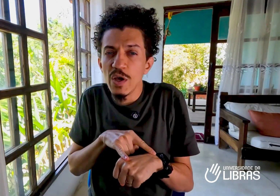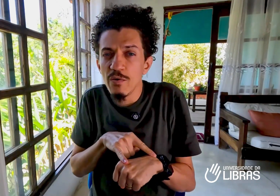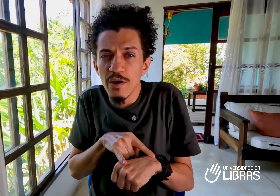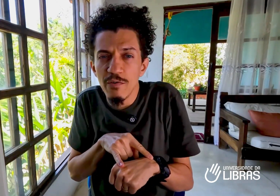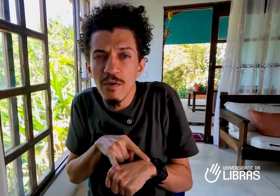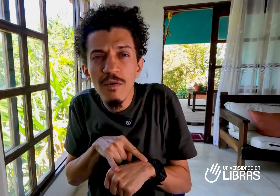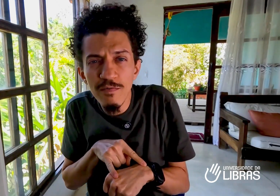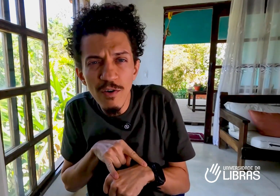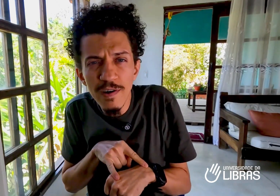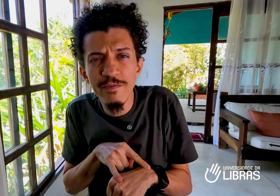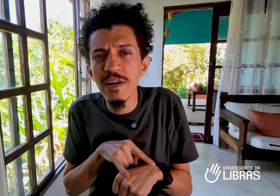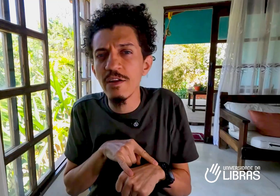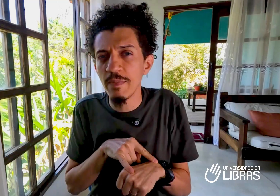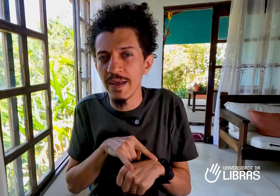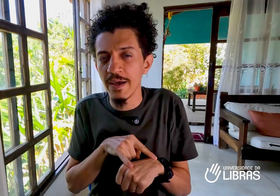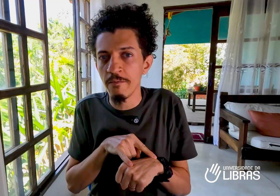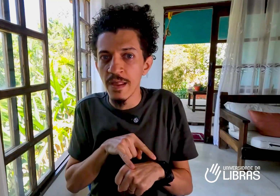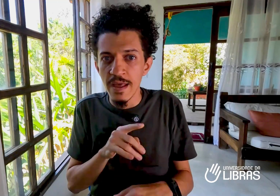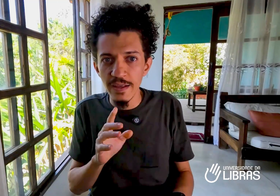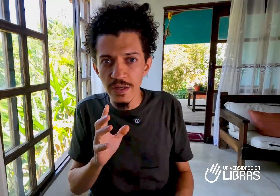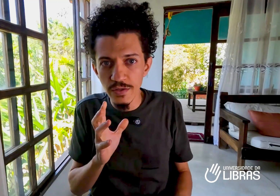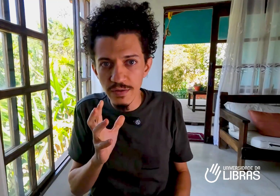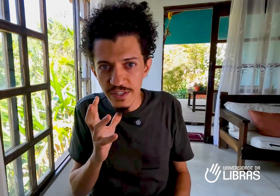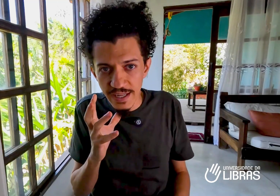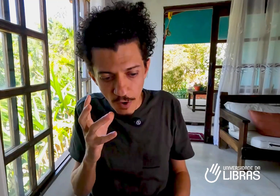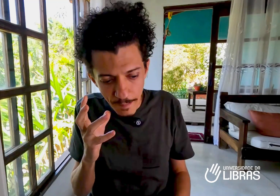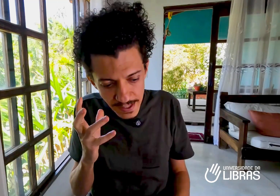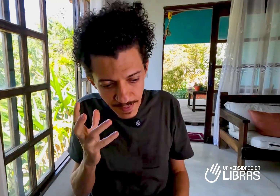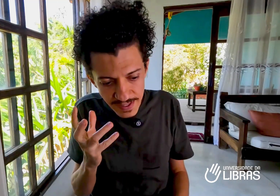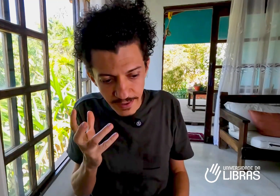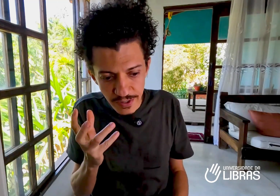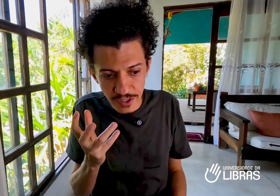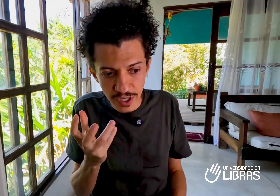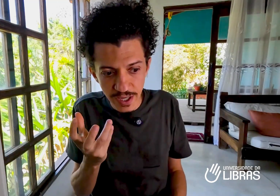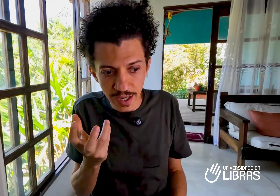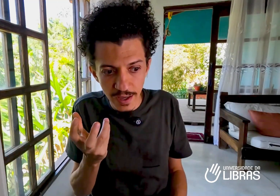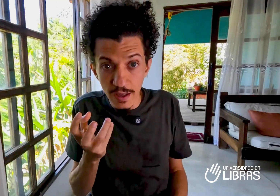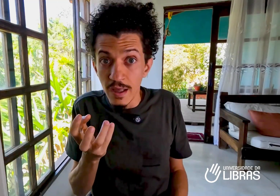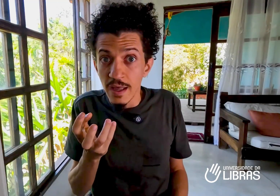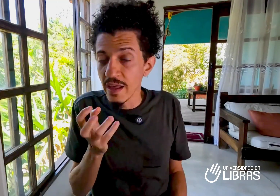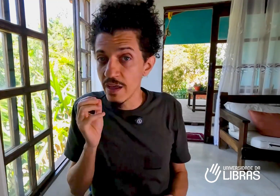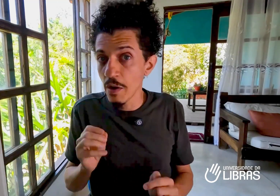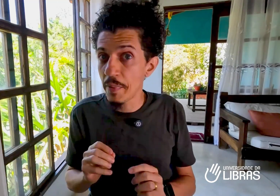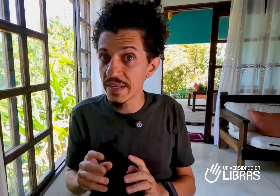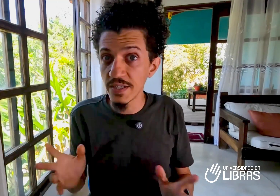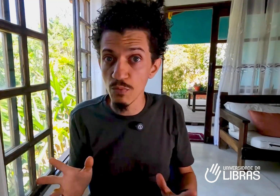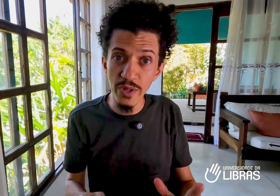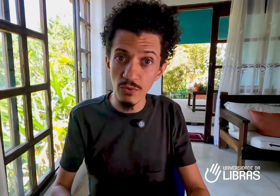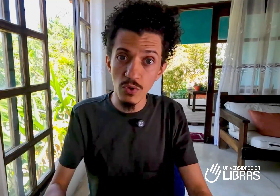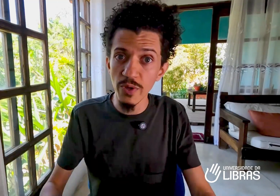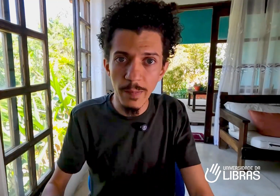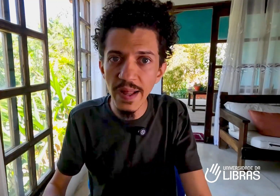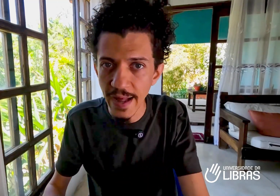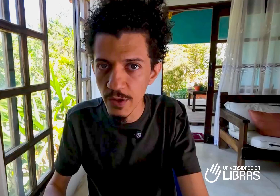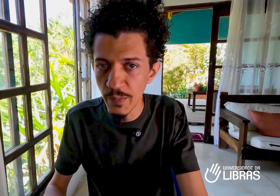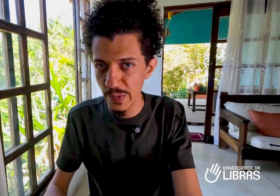eu vou ali no banheiro, isso já dá uma expressão assim de que eu preciso muito, eu estou muito apertado para ir no